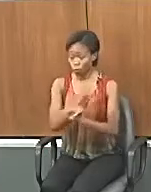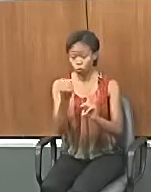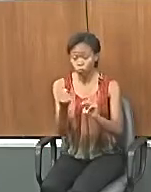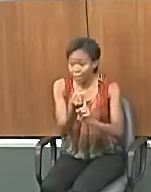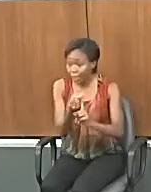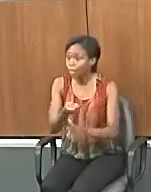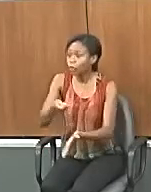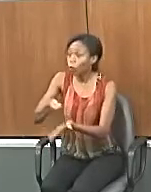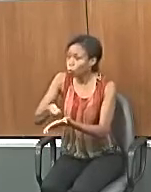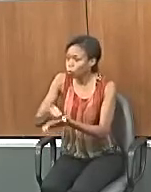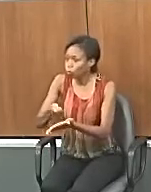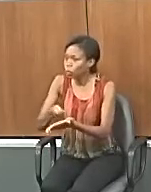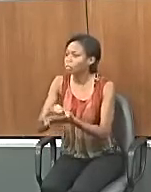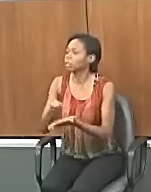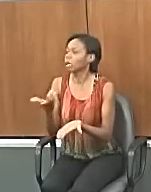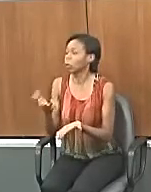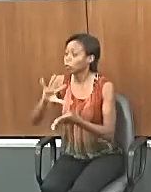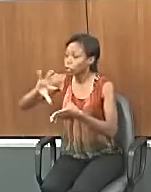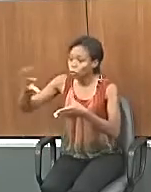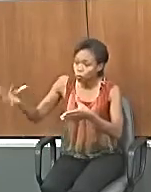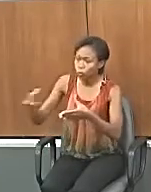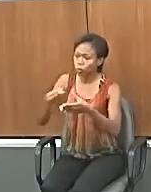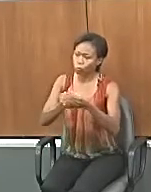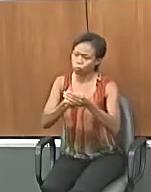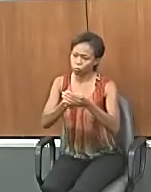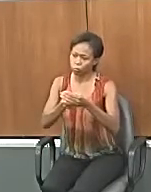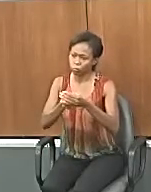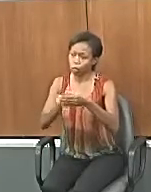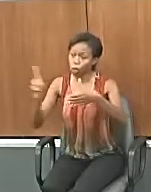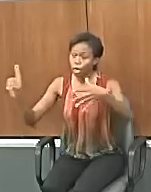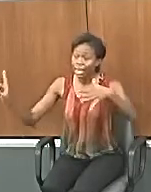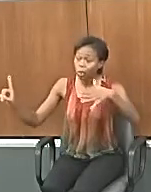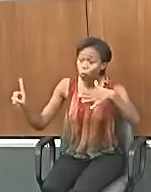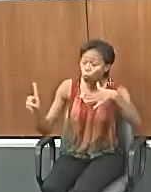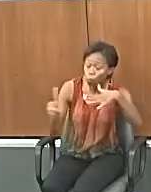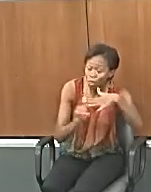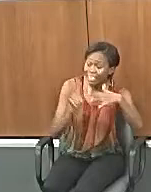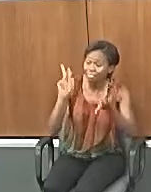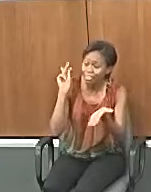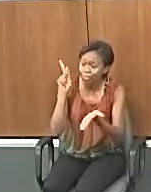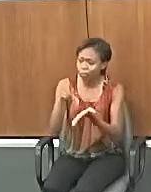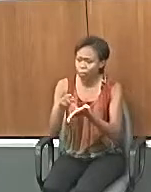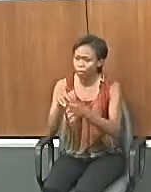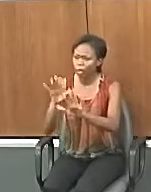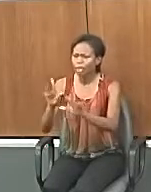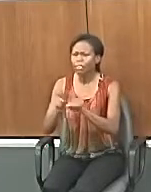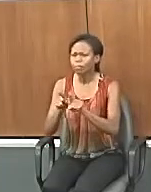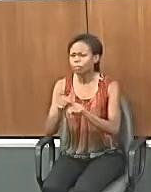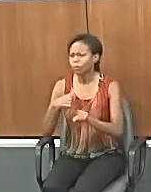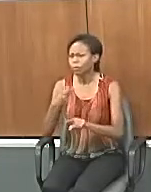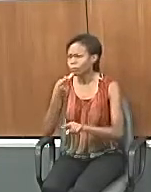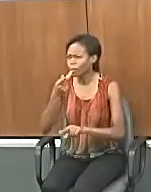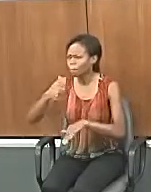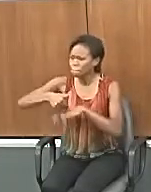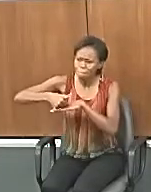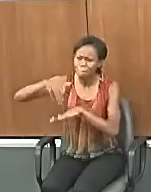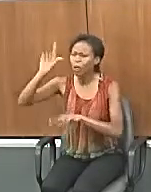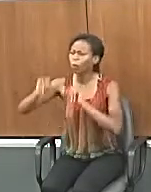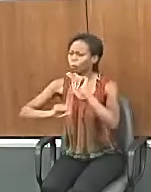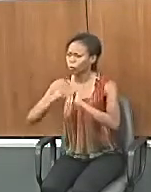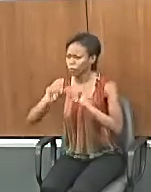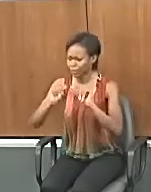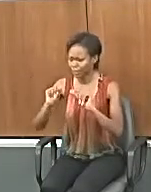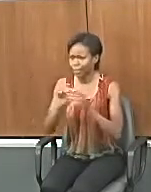em fazer é essa inclusão essa inclusão real inclusive eu vou até um pouco além é quando se